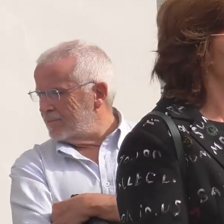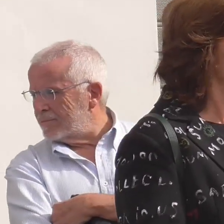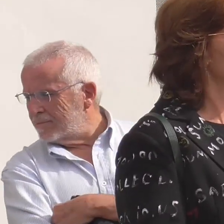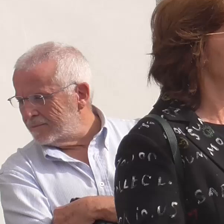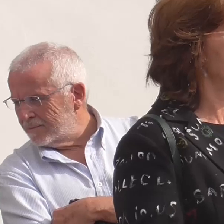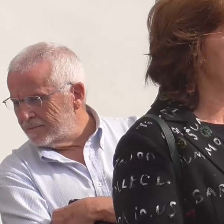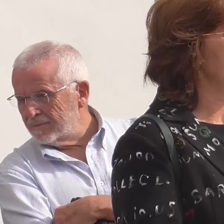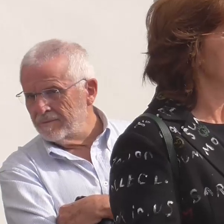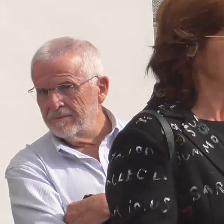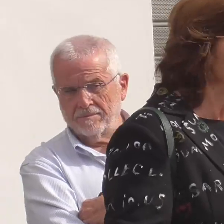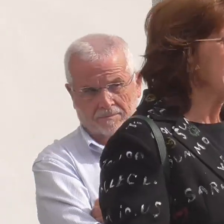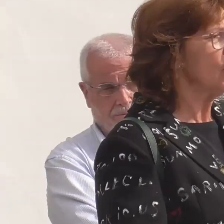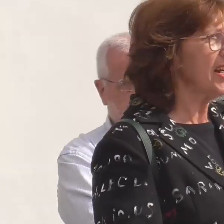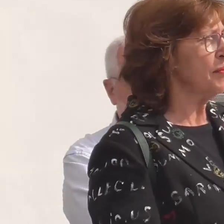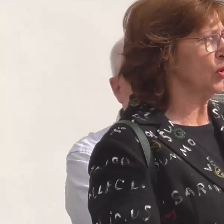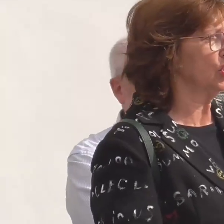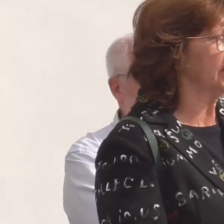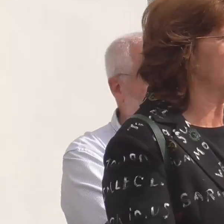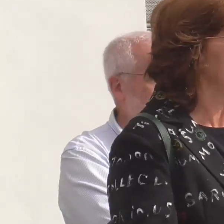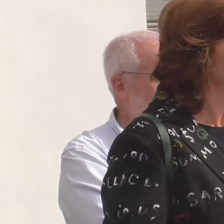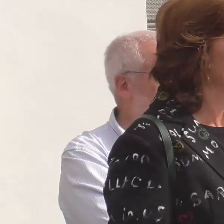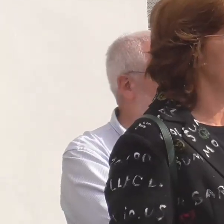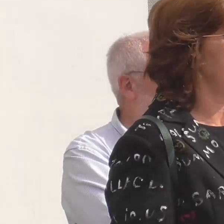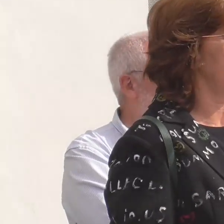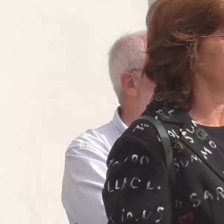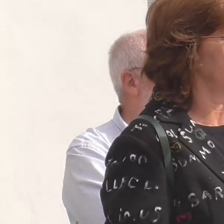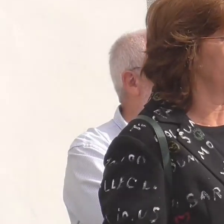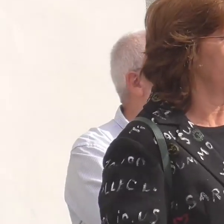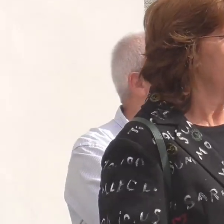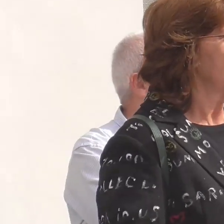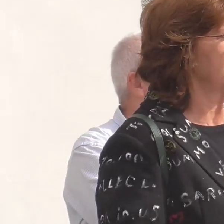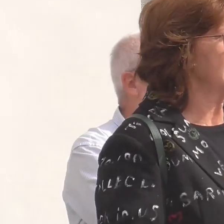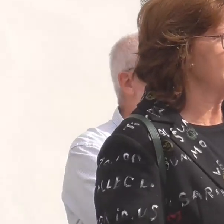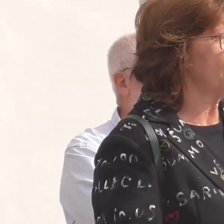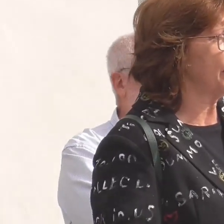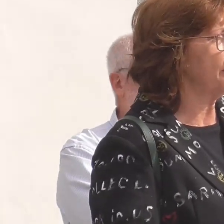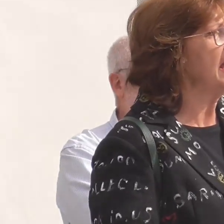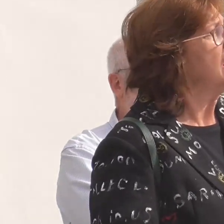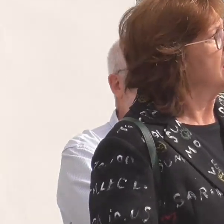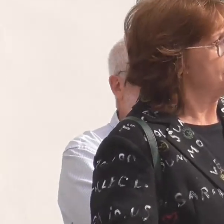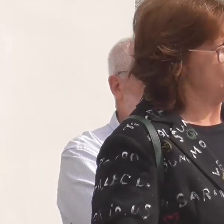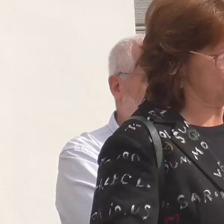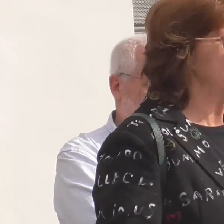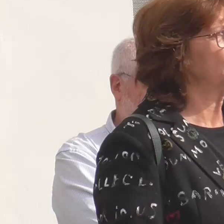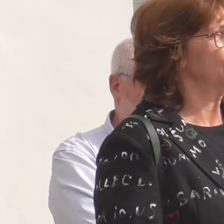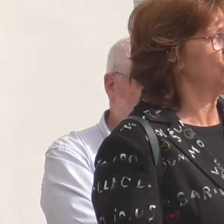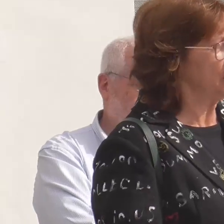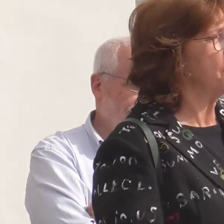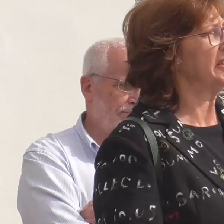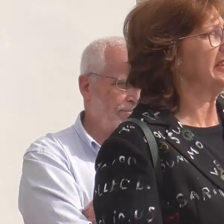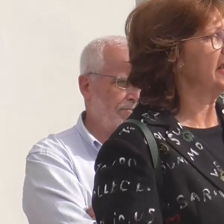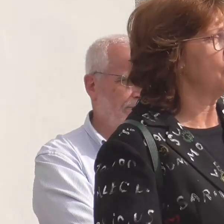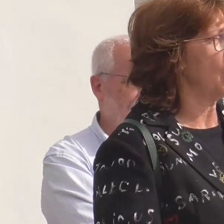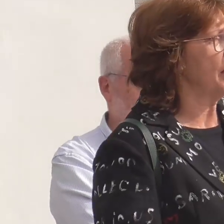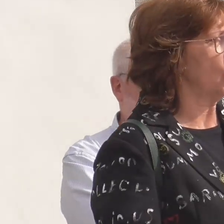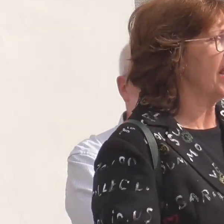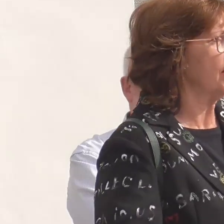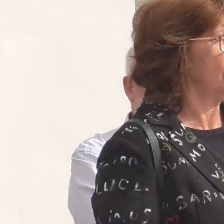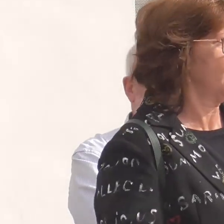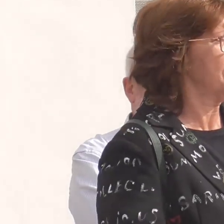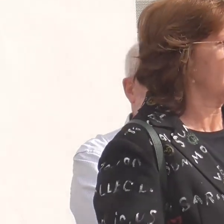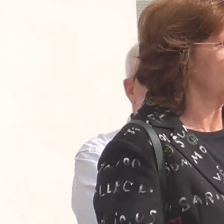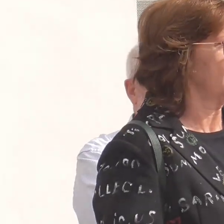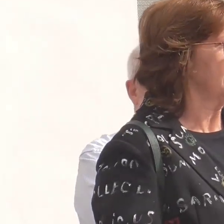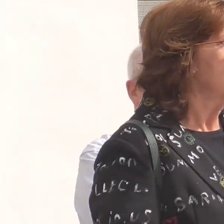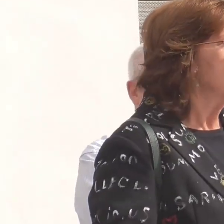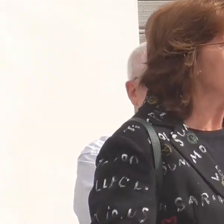realmente queremos. No queremos mejorar. Ya mejoraremos si restauramos las condiciones que teníamos previas. Por supuesto, siempre tenderemos a mejorar